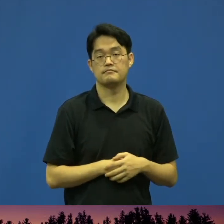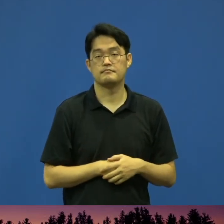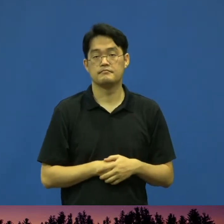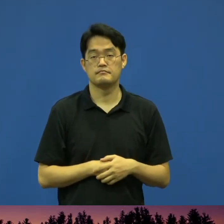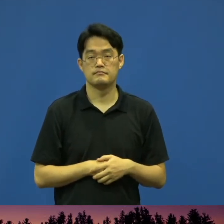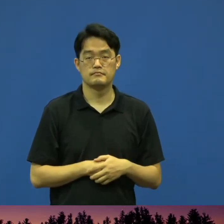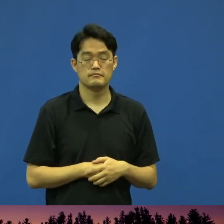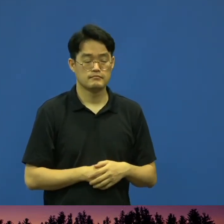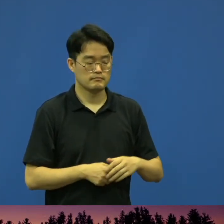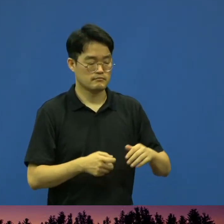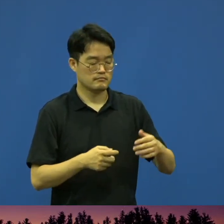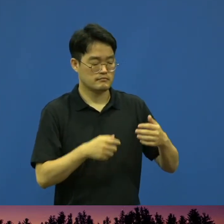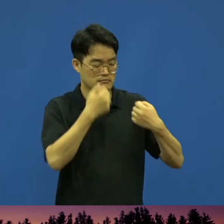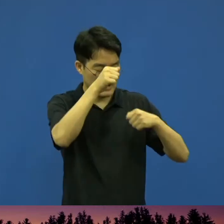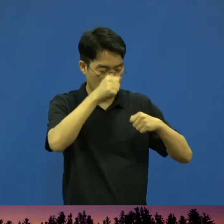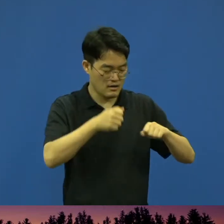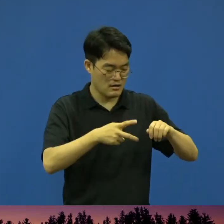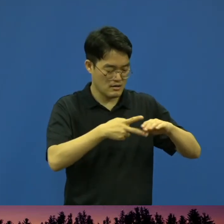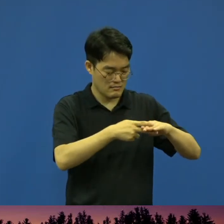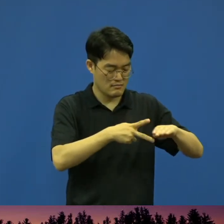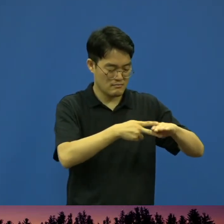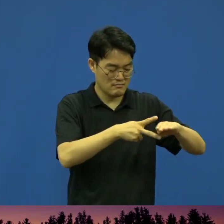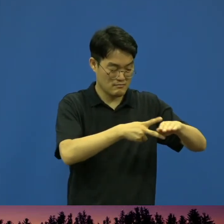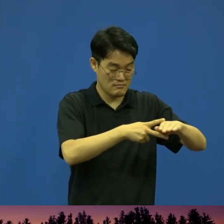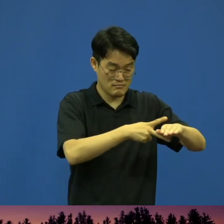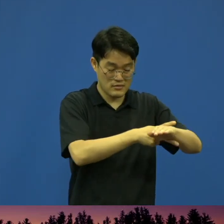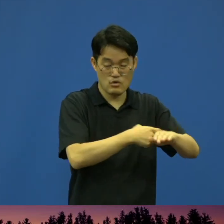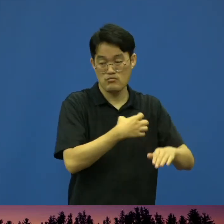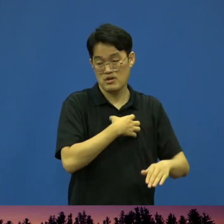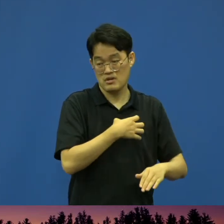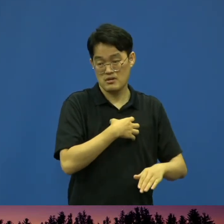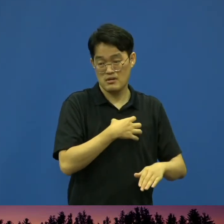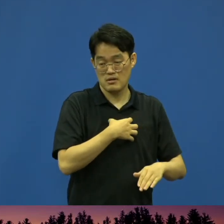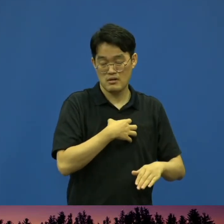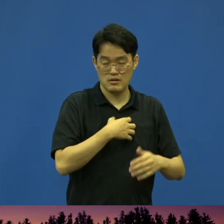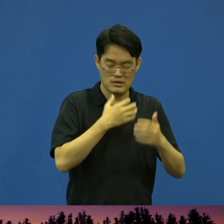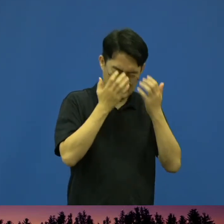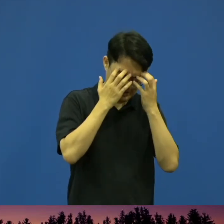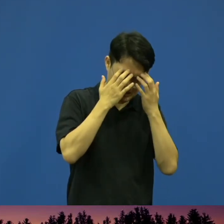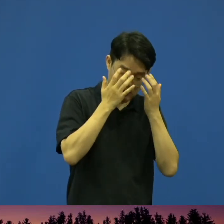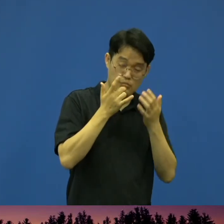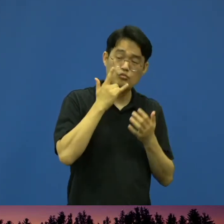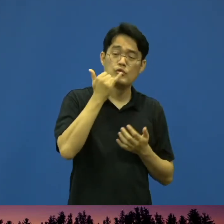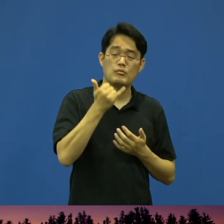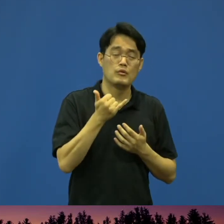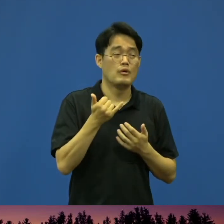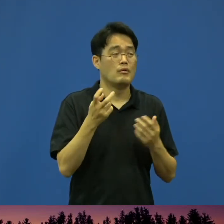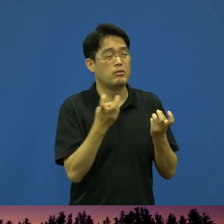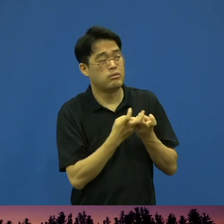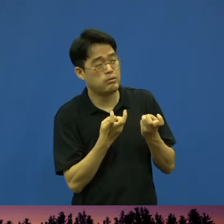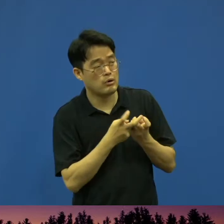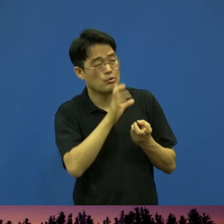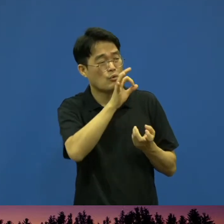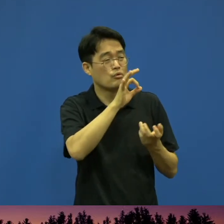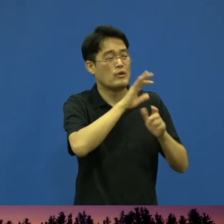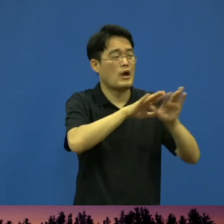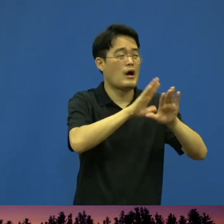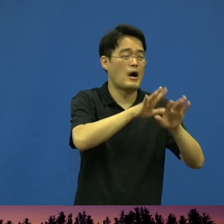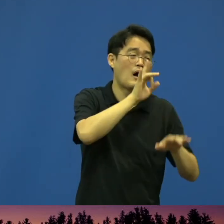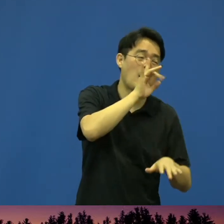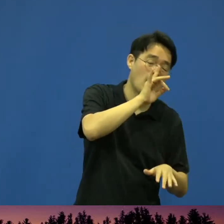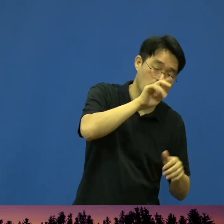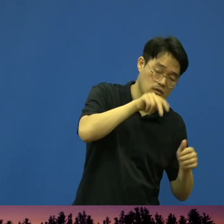다리가 잘려나간다는 것은 위기 중에 위기입니다. 부모조차 어찌할 수 없는 그 상황 앞에, 돈으로도 어찌할 수 없는 그 상황